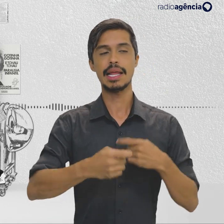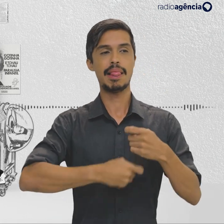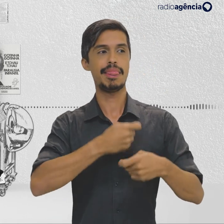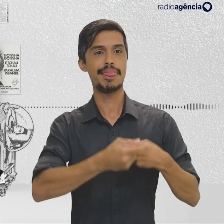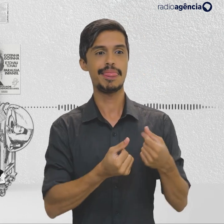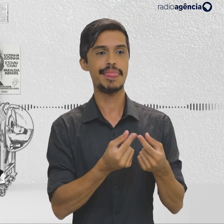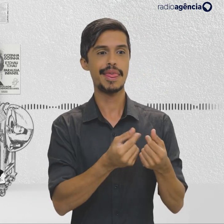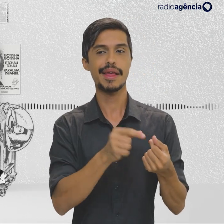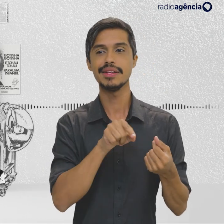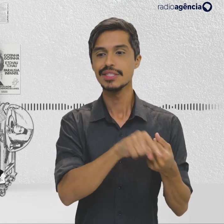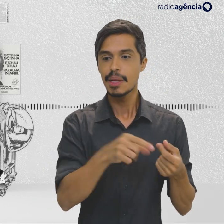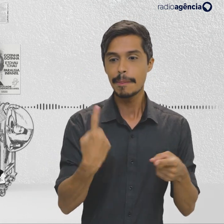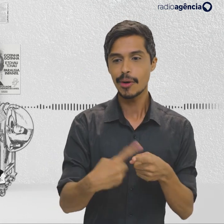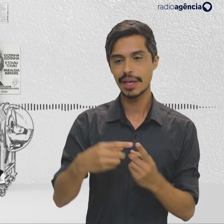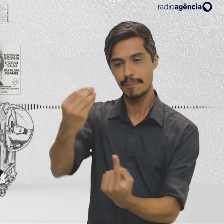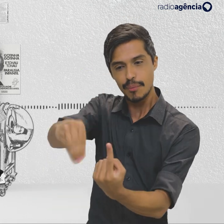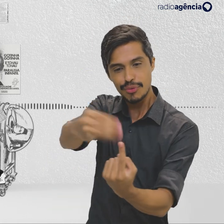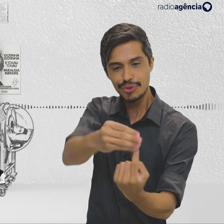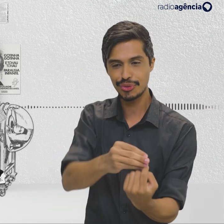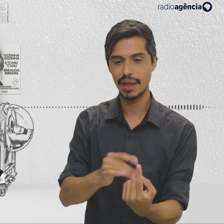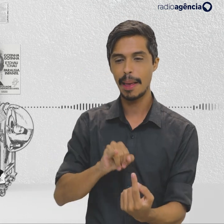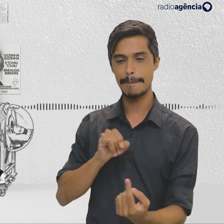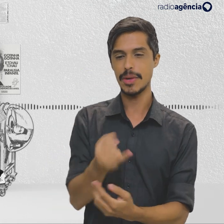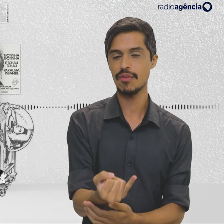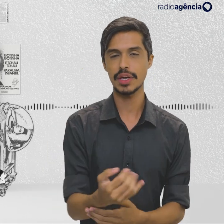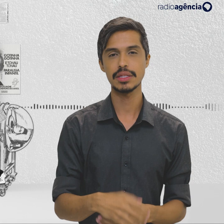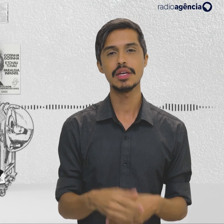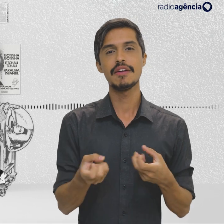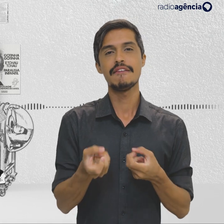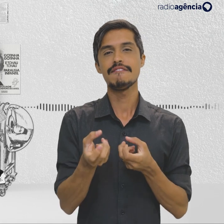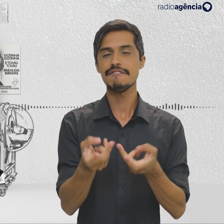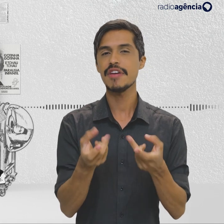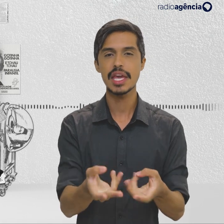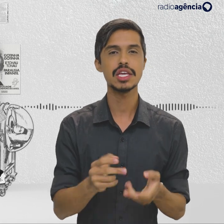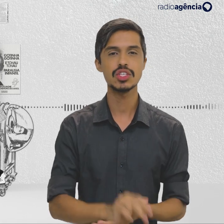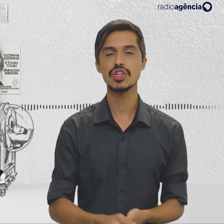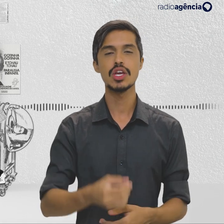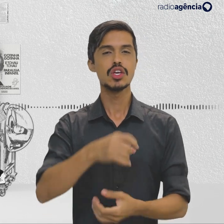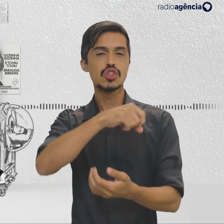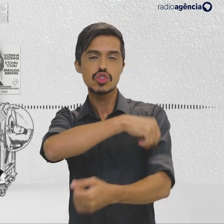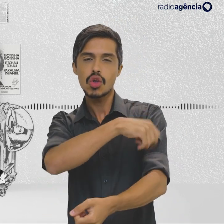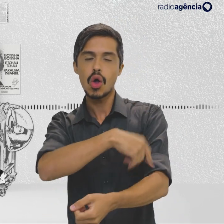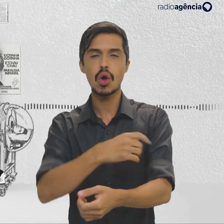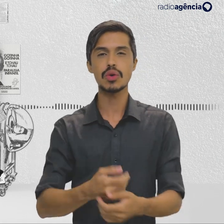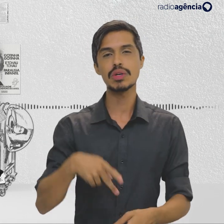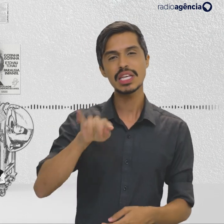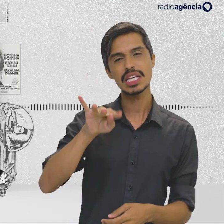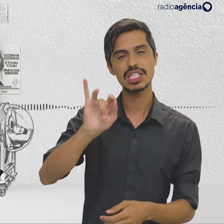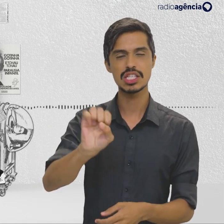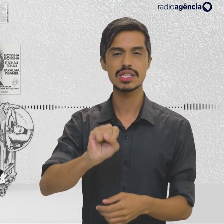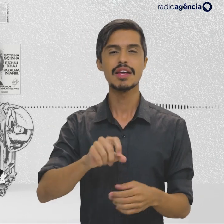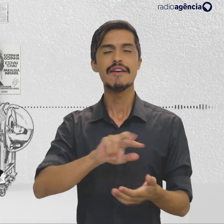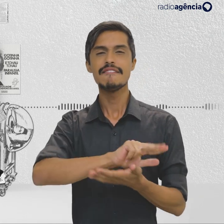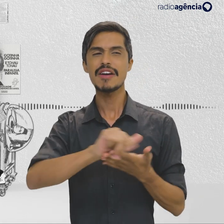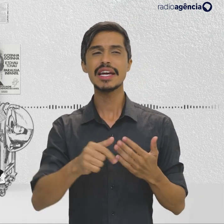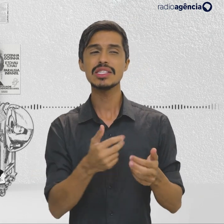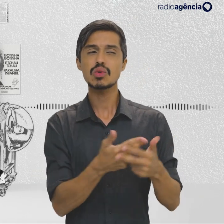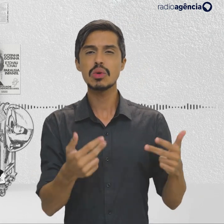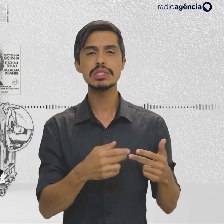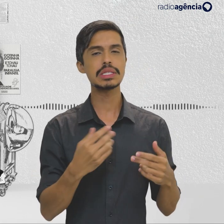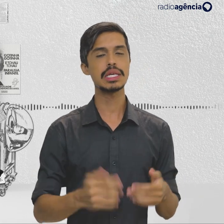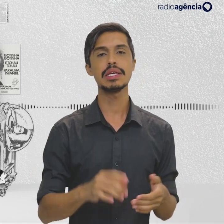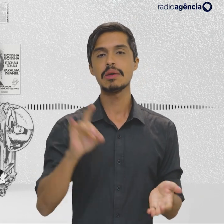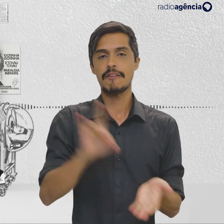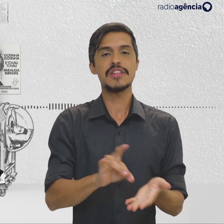essa clientela vulnerável ou vender soros kits e outros tratamentos alternativos sem